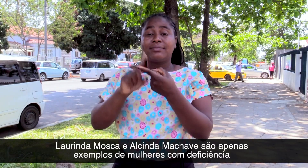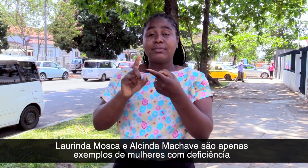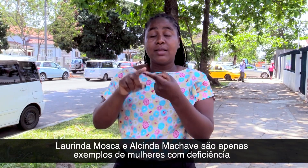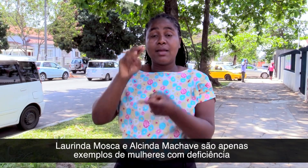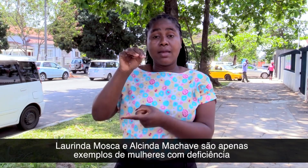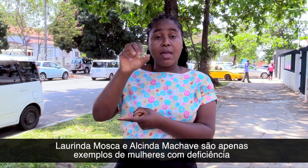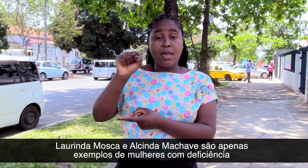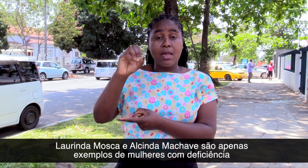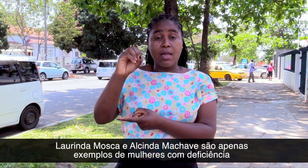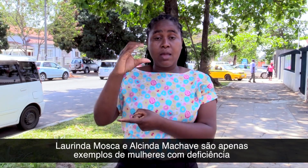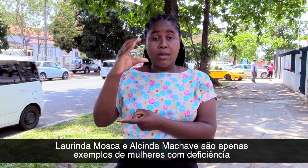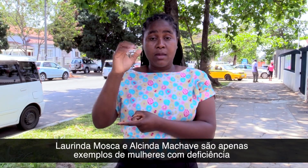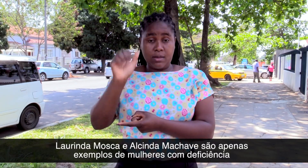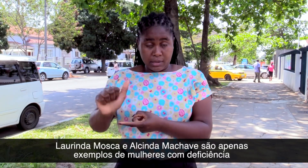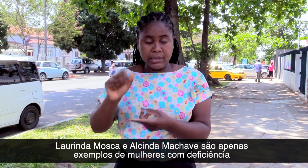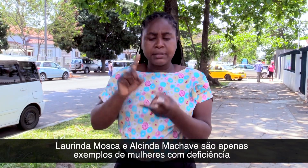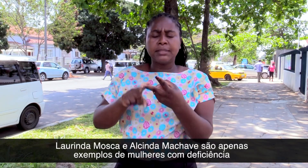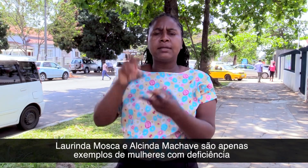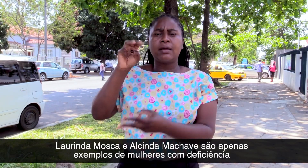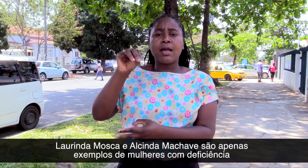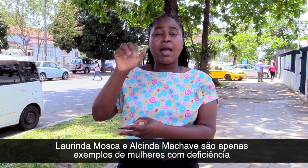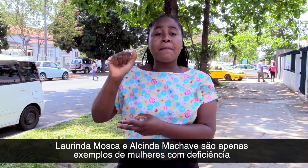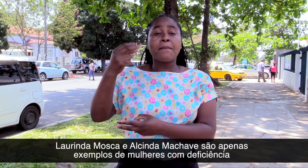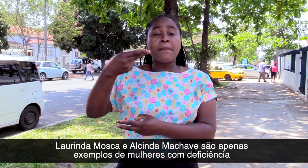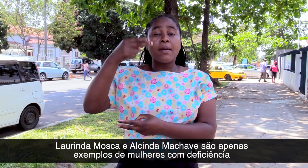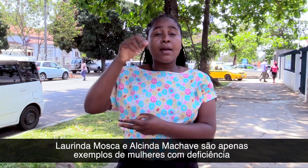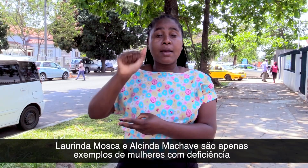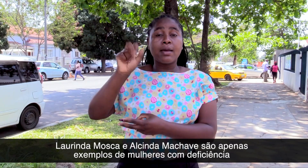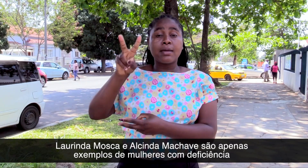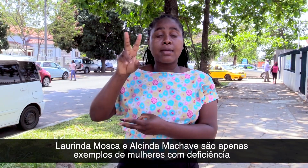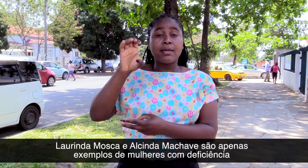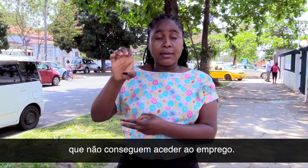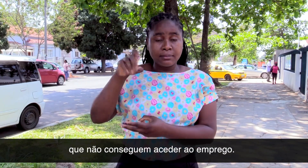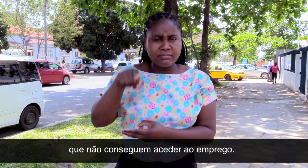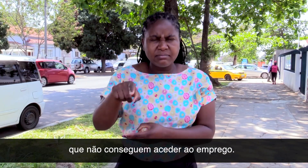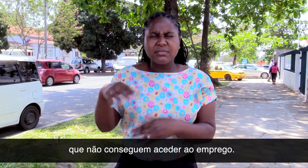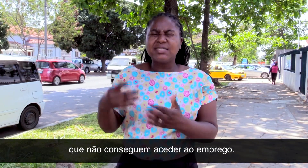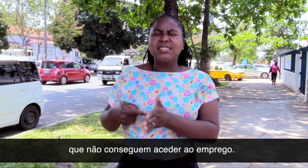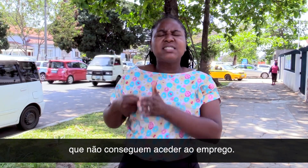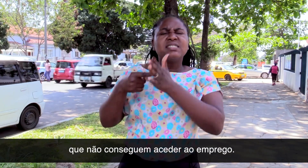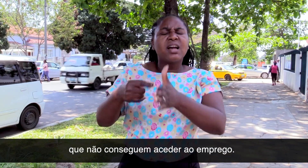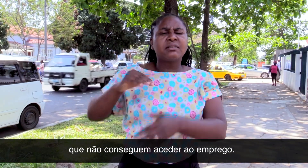Laurinda Mosca e Alcinda Machave são apenas exemplos de mulheres com deficiência que não conseguem aceder ao